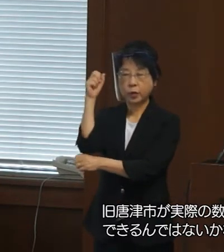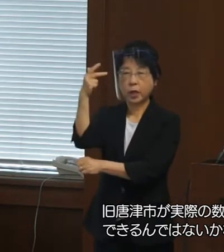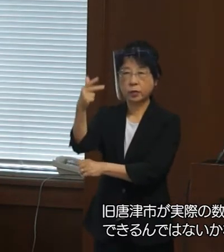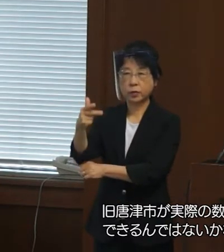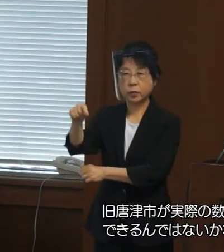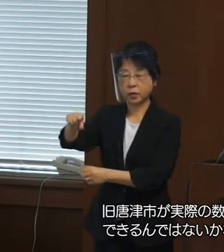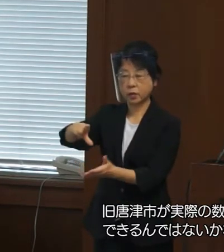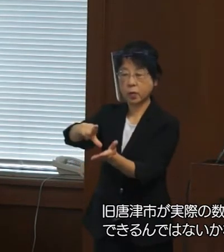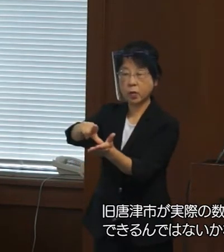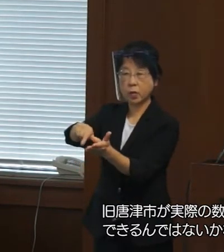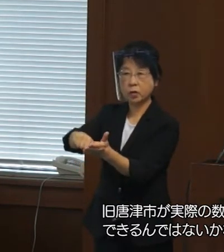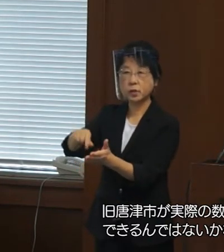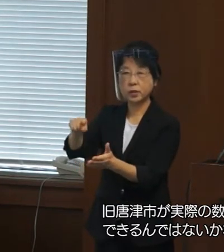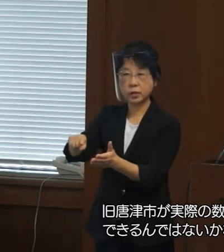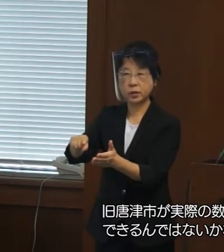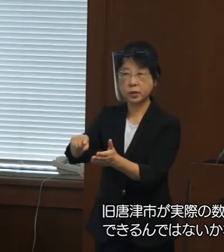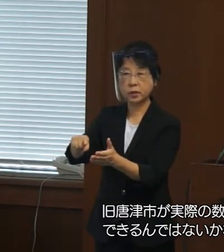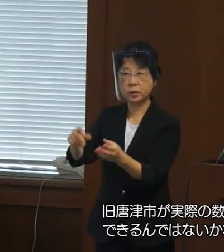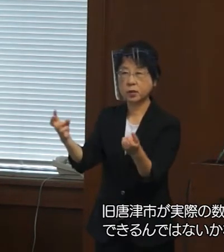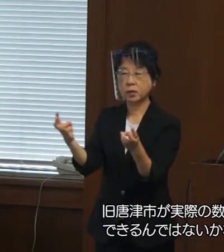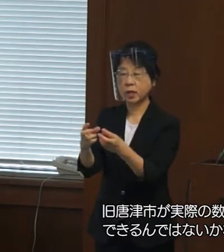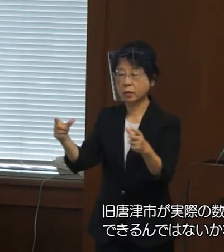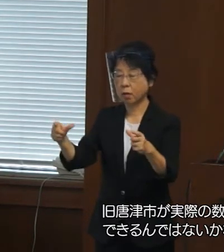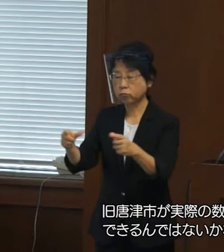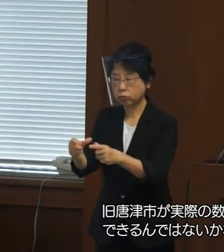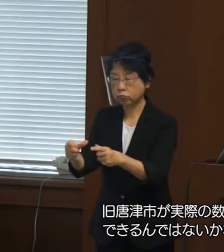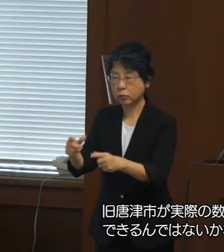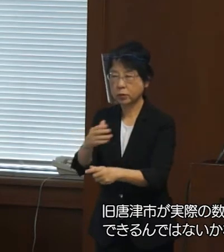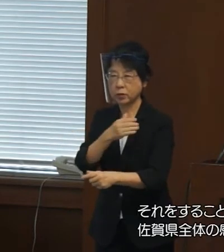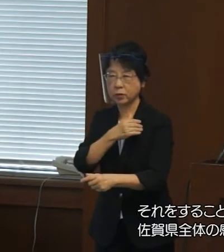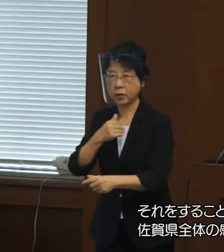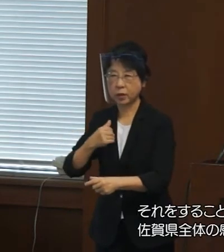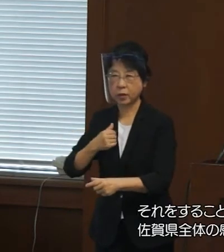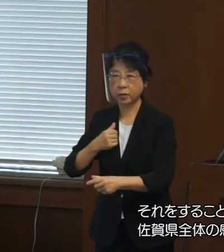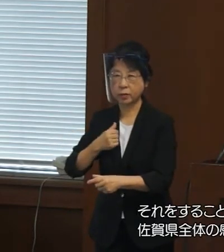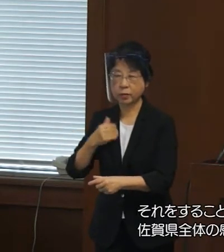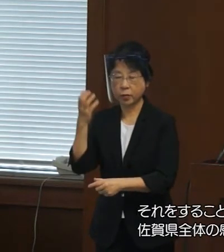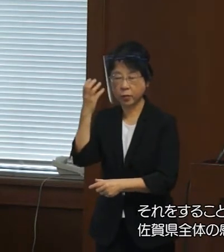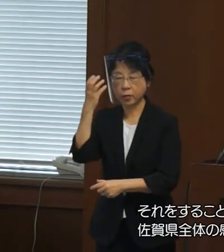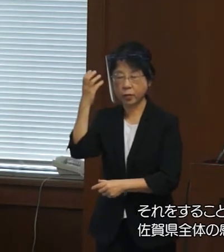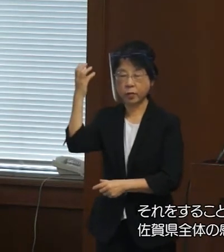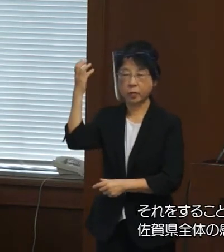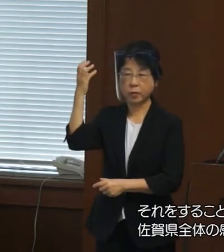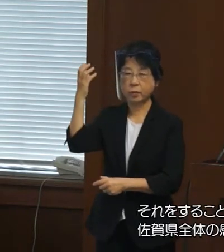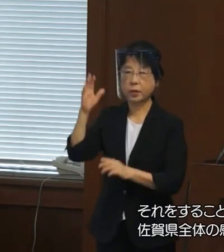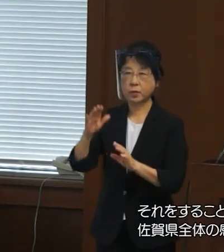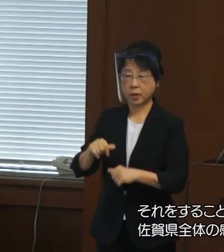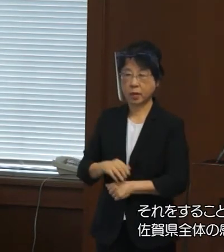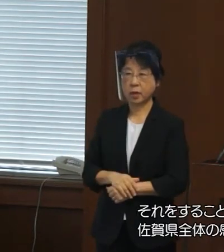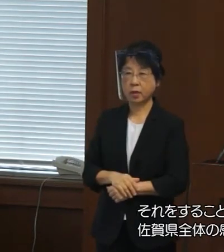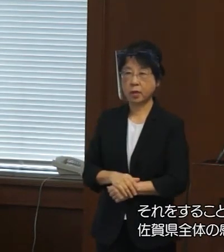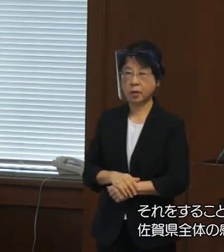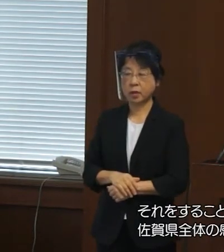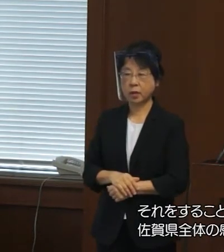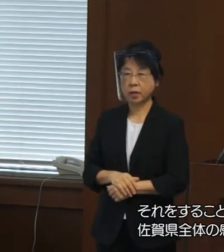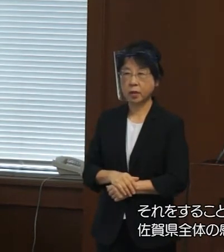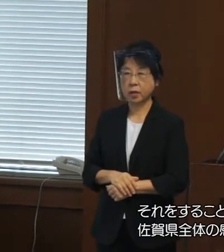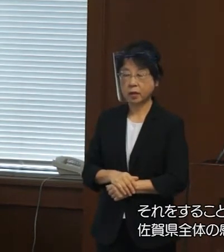実際の数字を減らすことができるんではないかなと我々は考えています。それをすることによって佐賀県全体